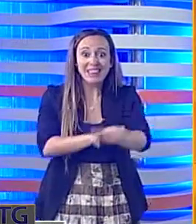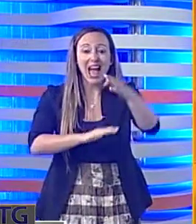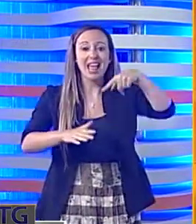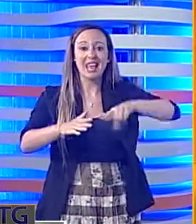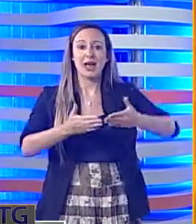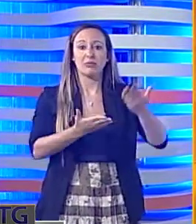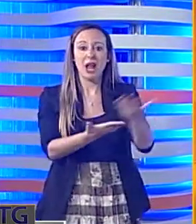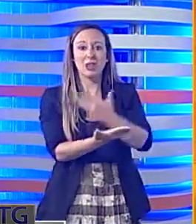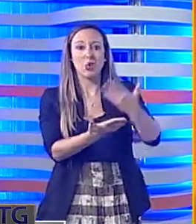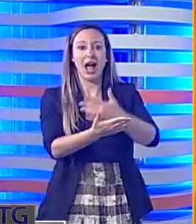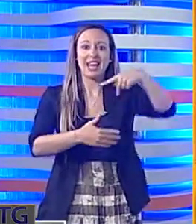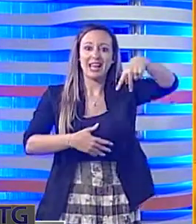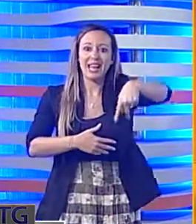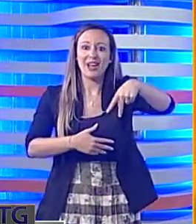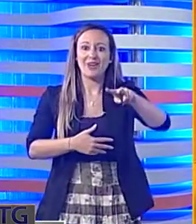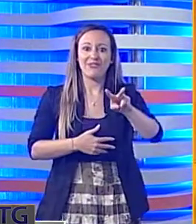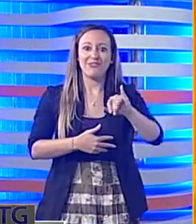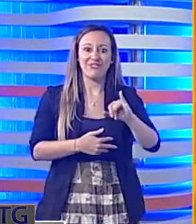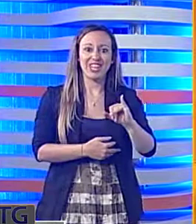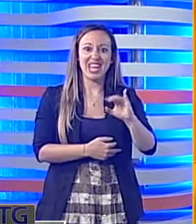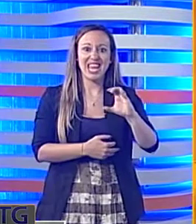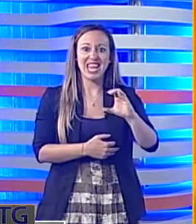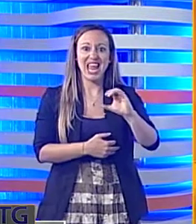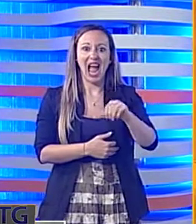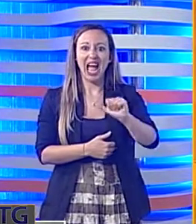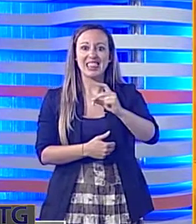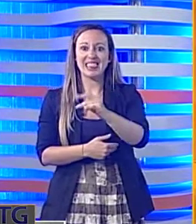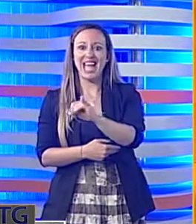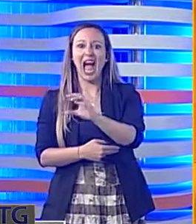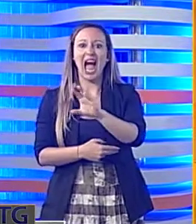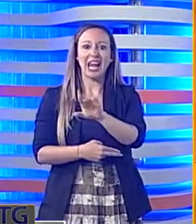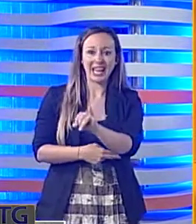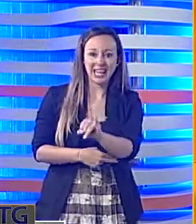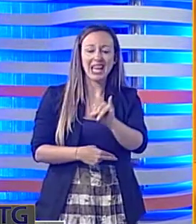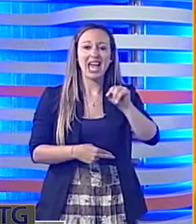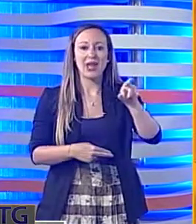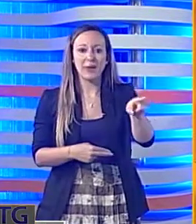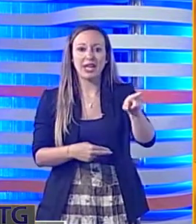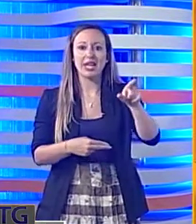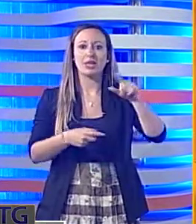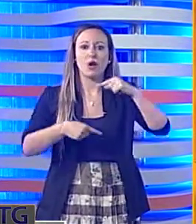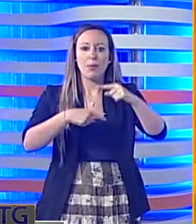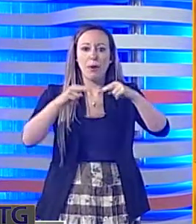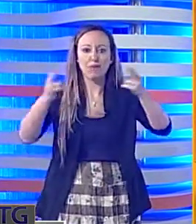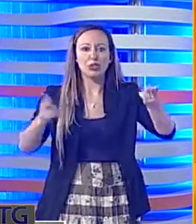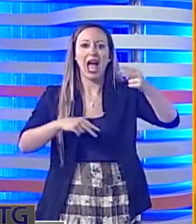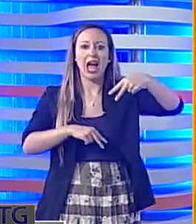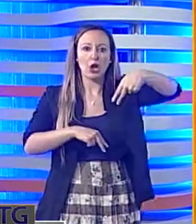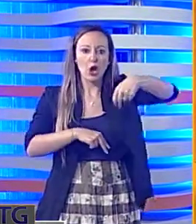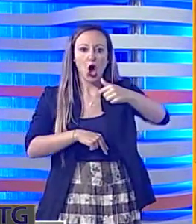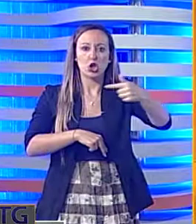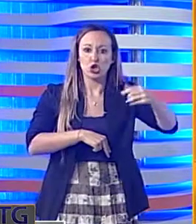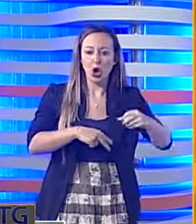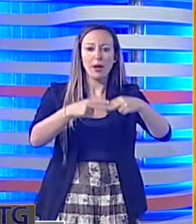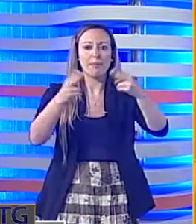Torniamo invece a parlare di migranti. Un centinaio di questi è sbarcato nella riserva naturale di